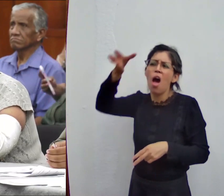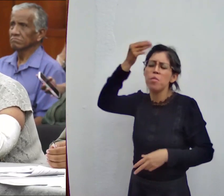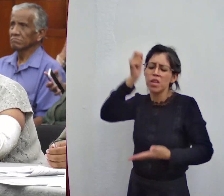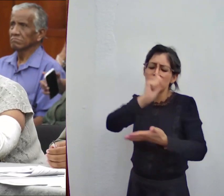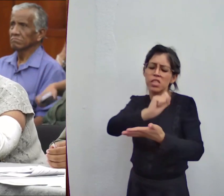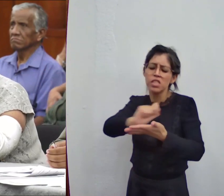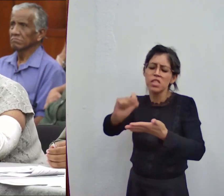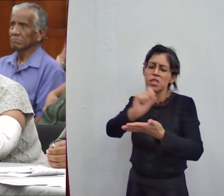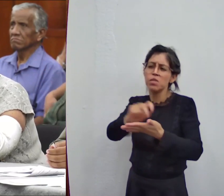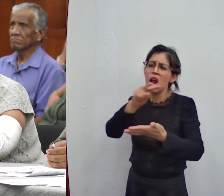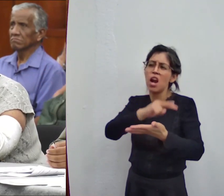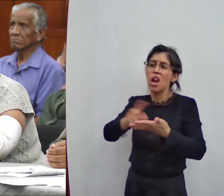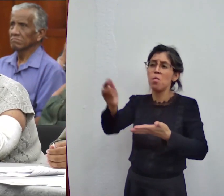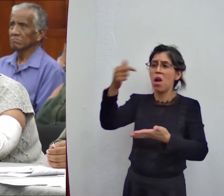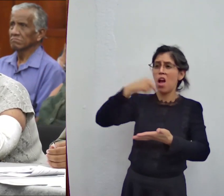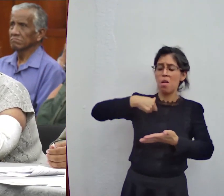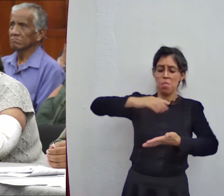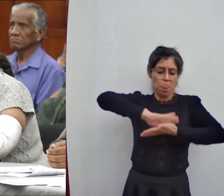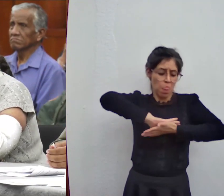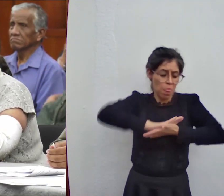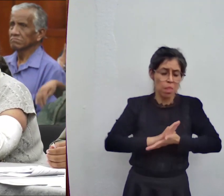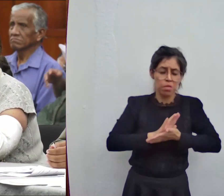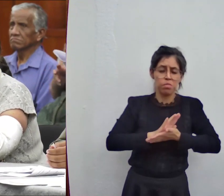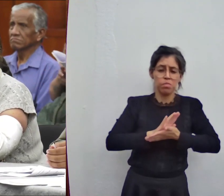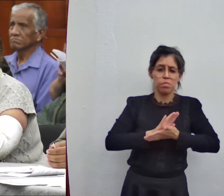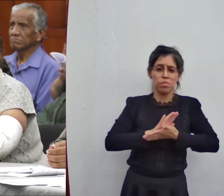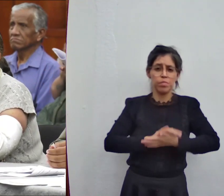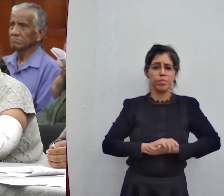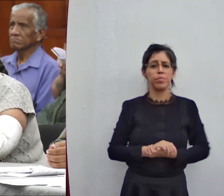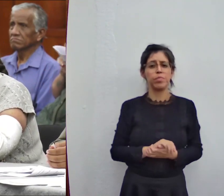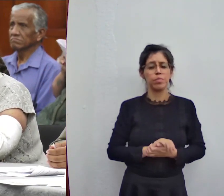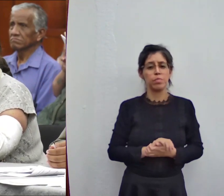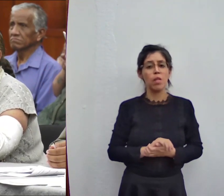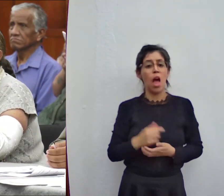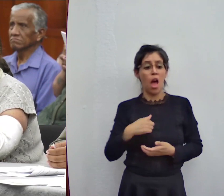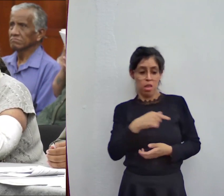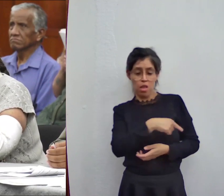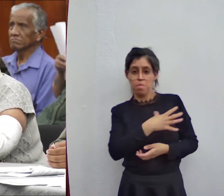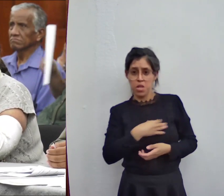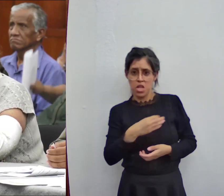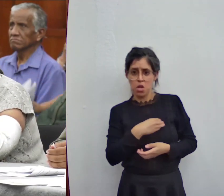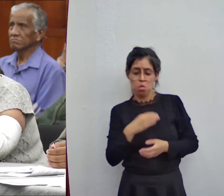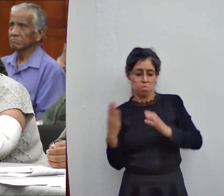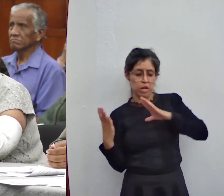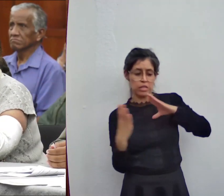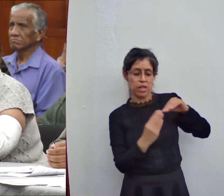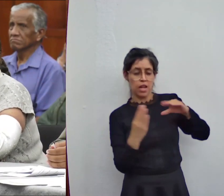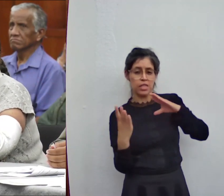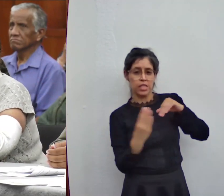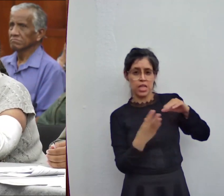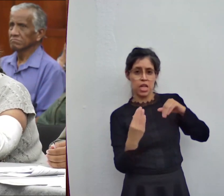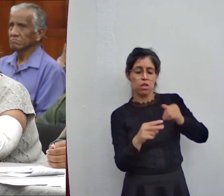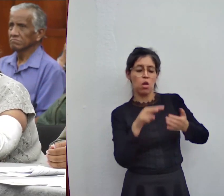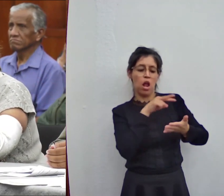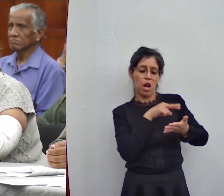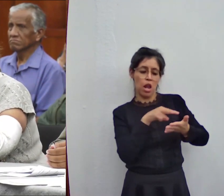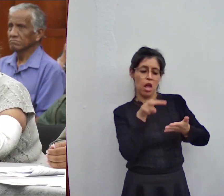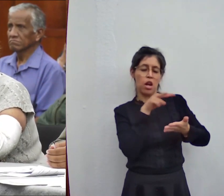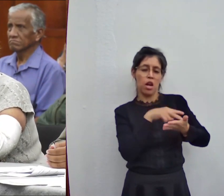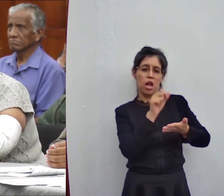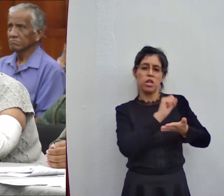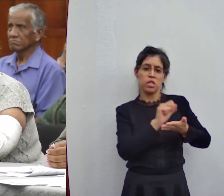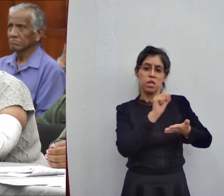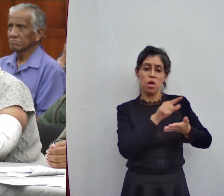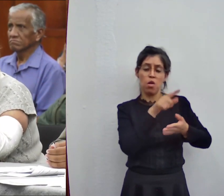me discriminan. Ahorita se le dio la oportunidad de estar en la escuela de